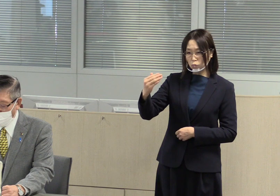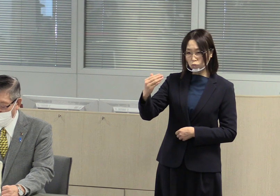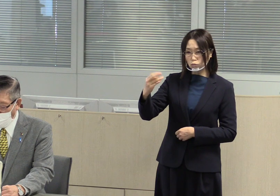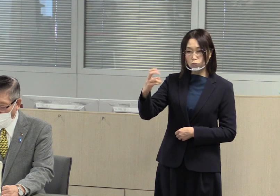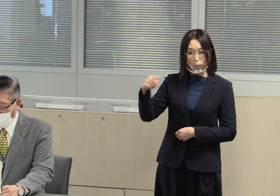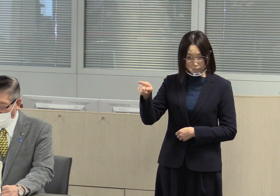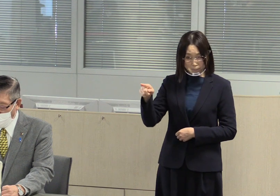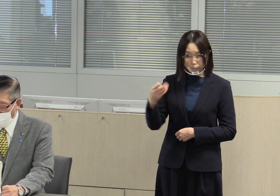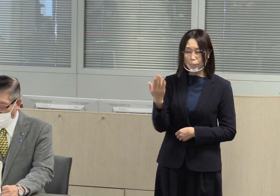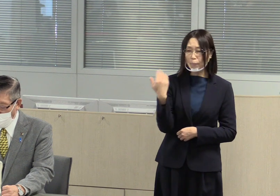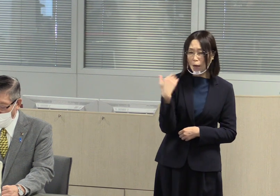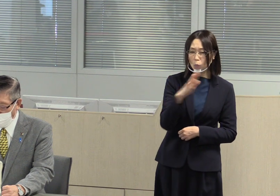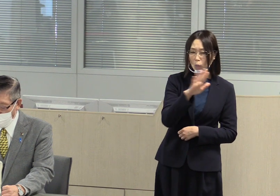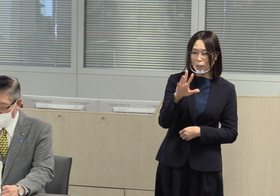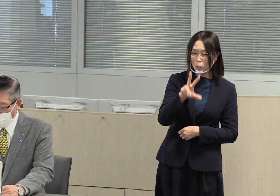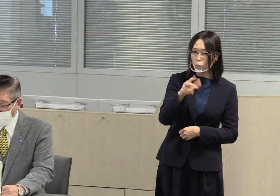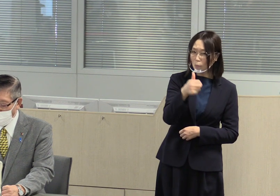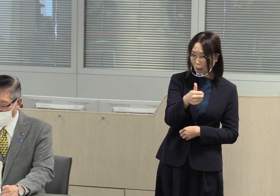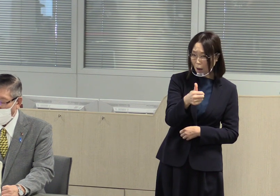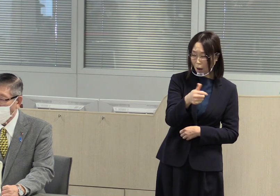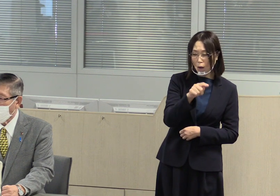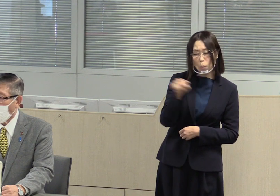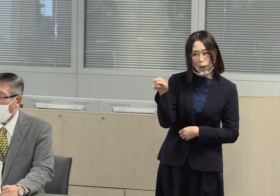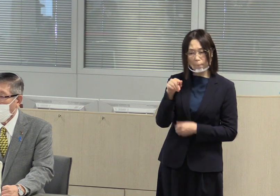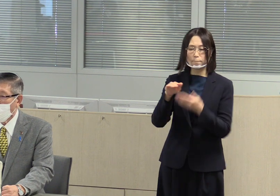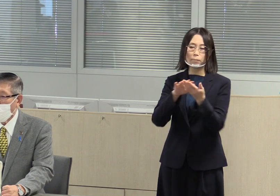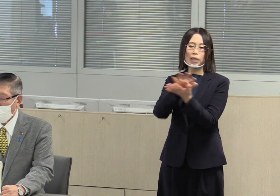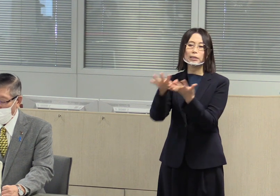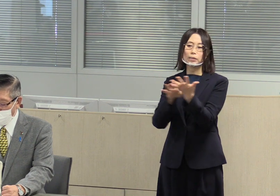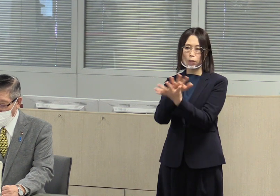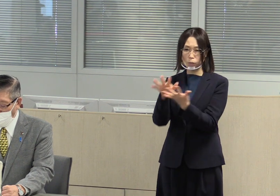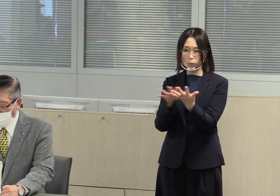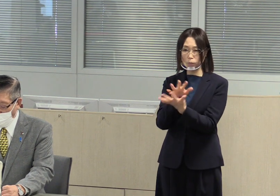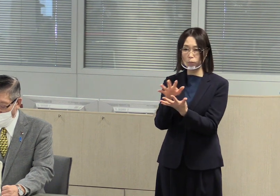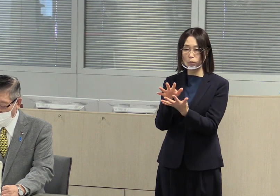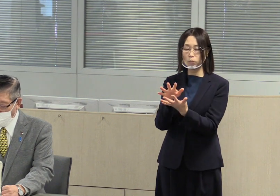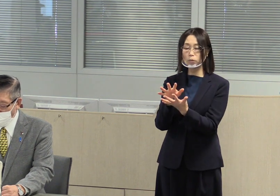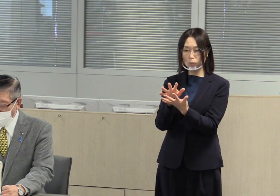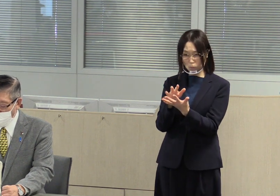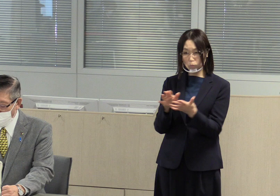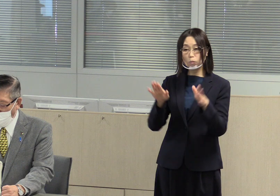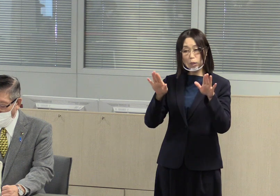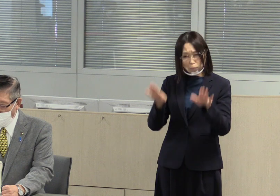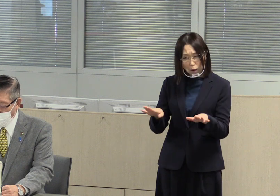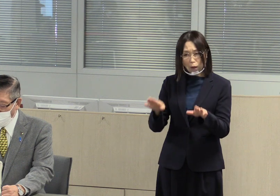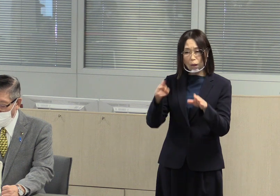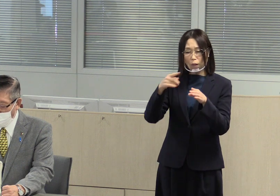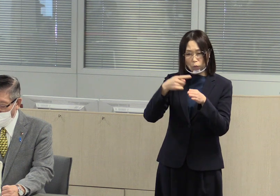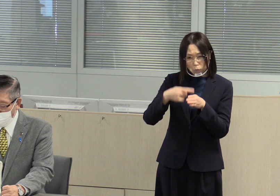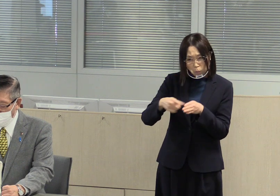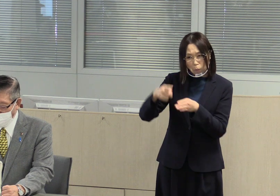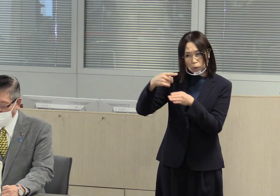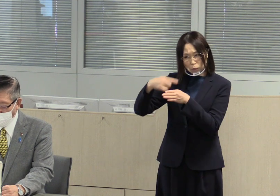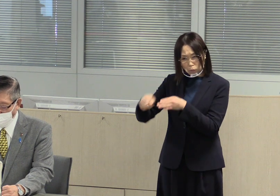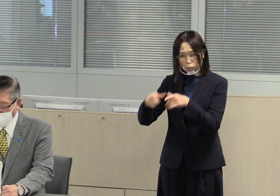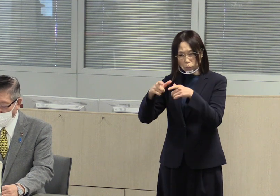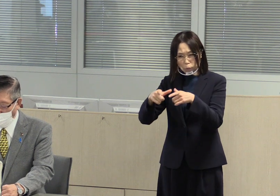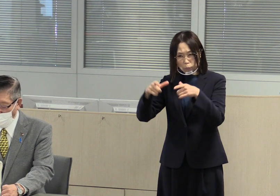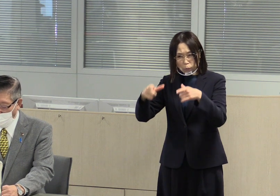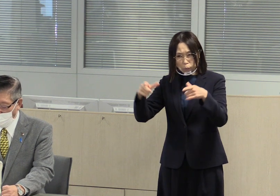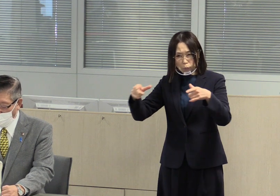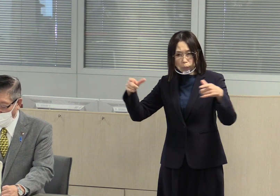来のデルタ株、これ、混じってますが今のところ少しずつ増加傾向にあります。